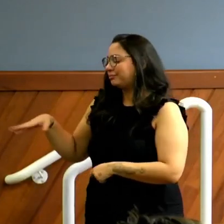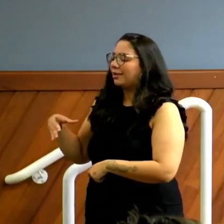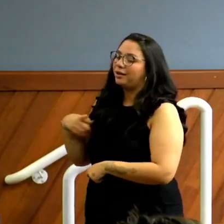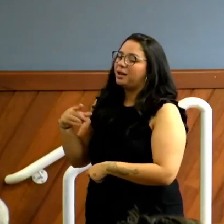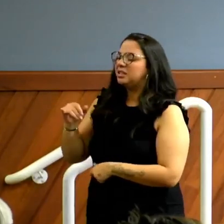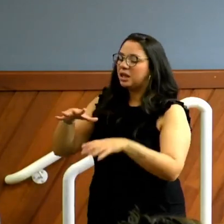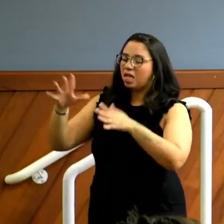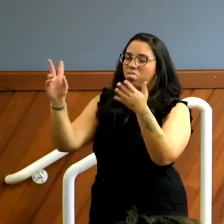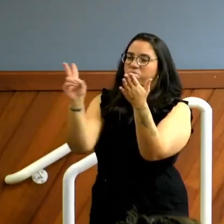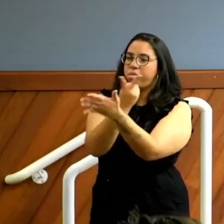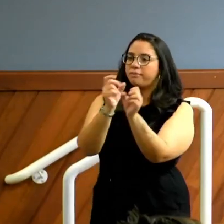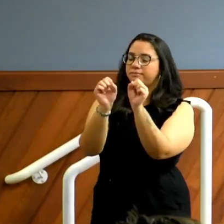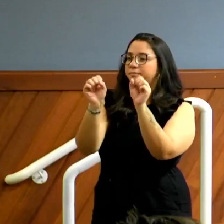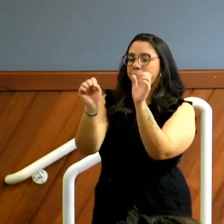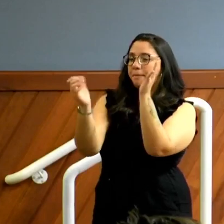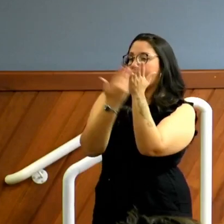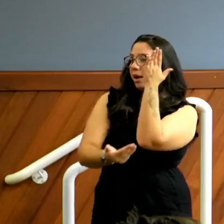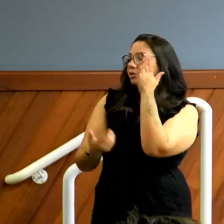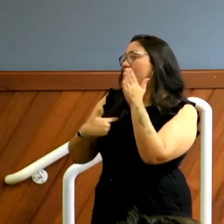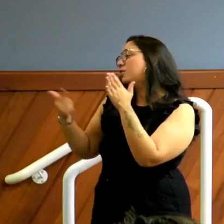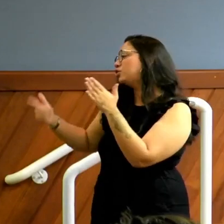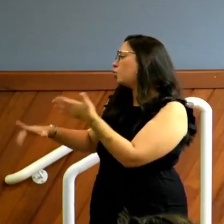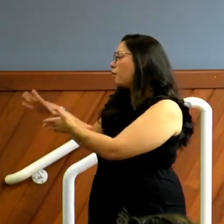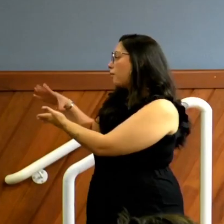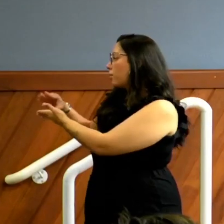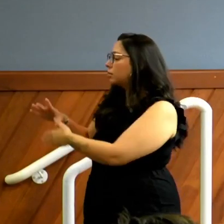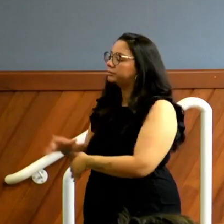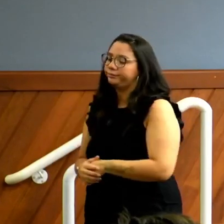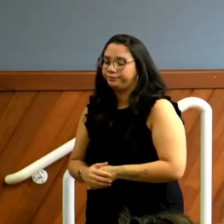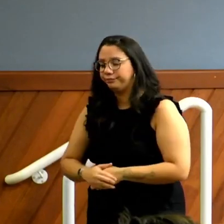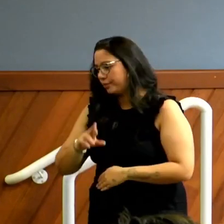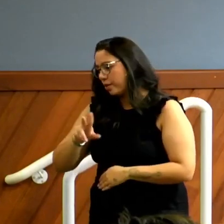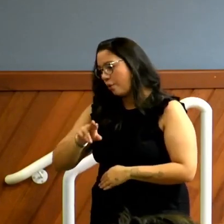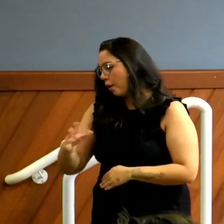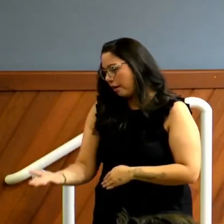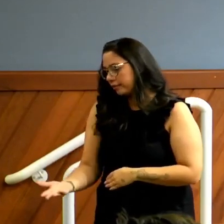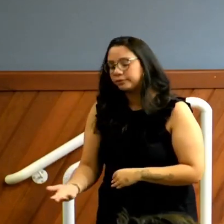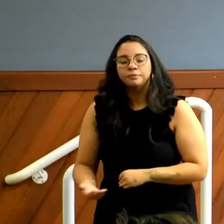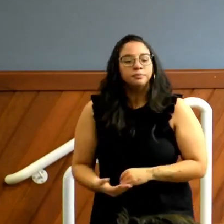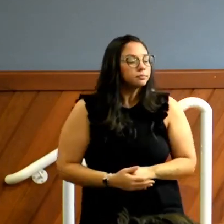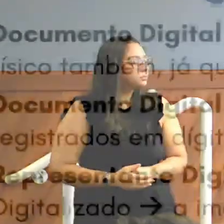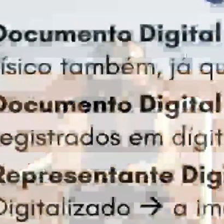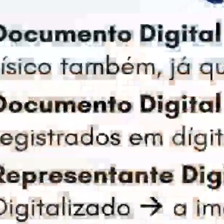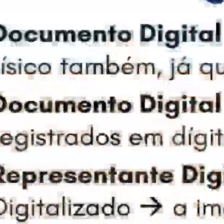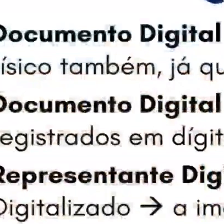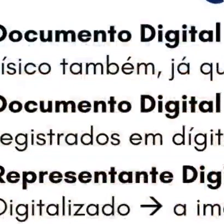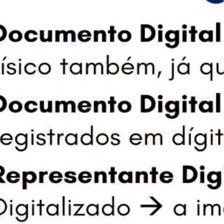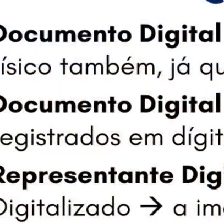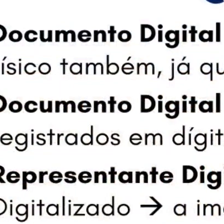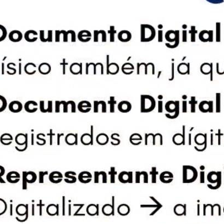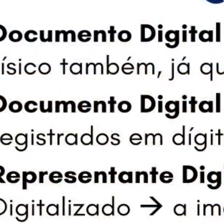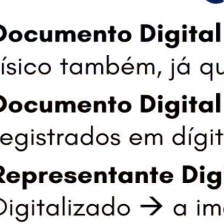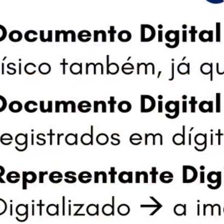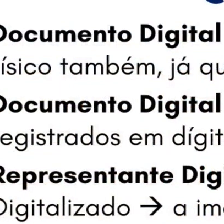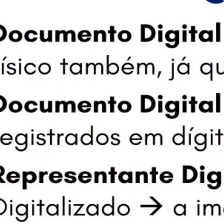eu volto e digitalizo de novo. Não é assim. Funciona desse jeito. Né? E aí, a autenticidade, que é o ponto mais importante.